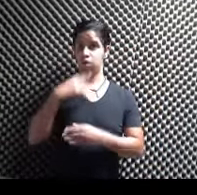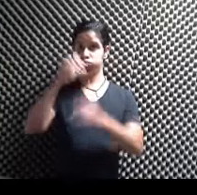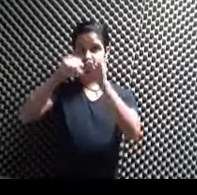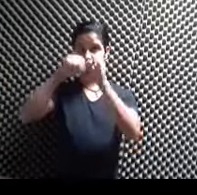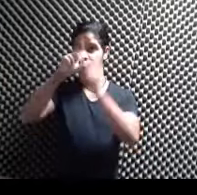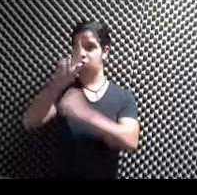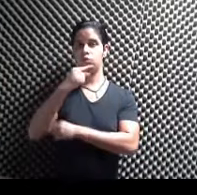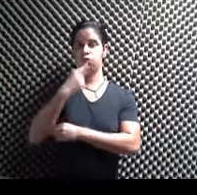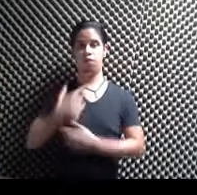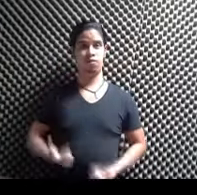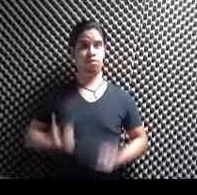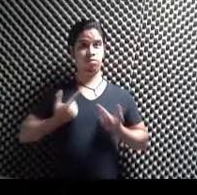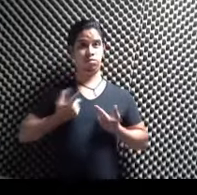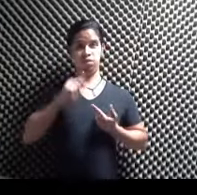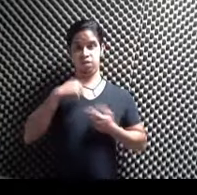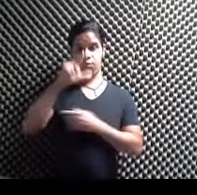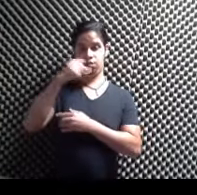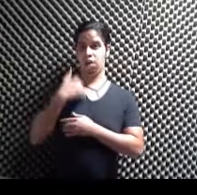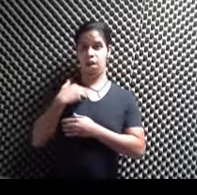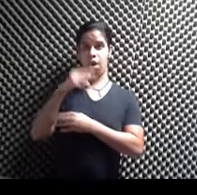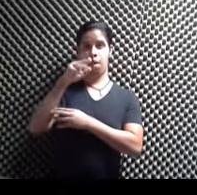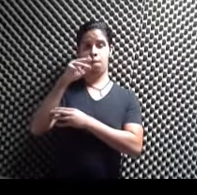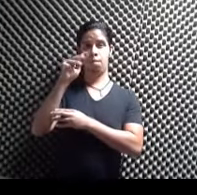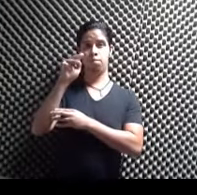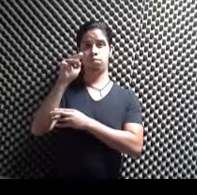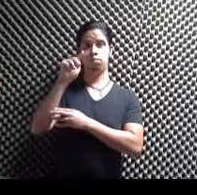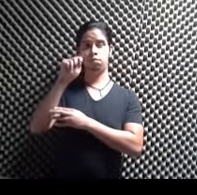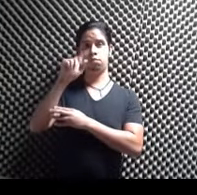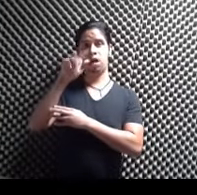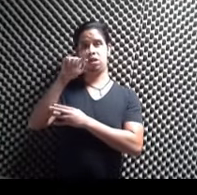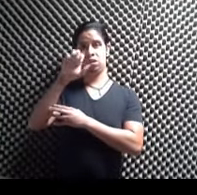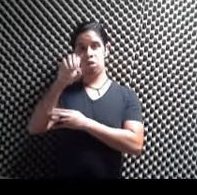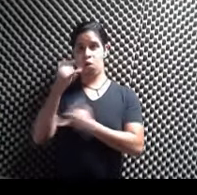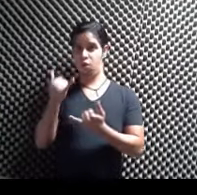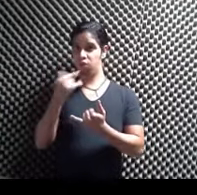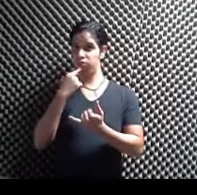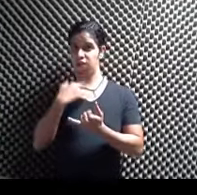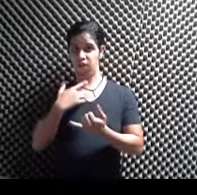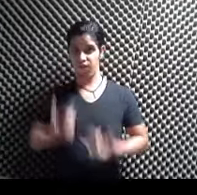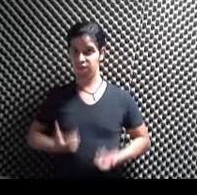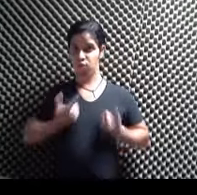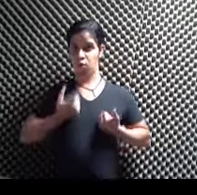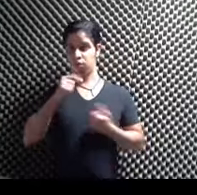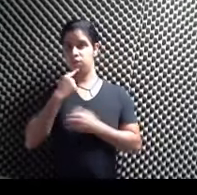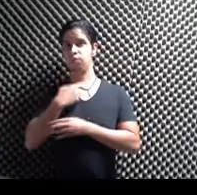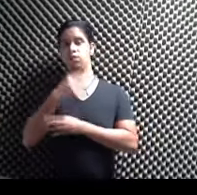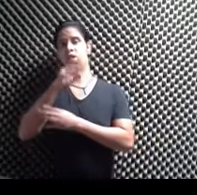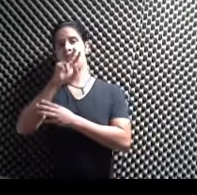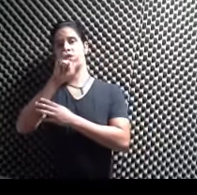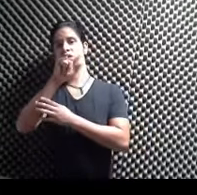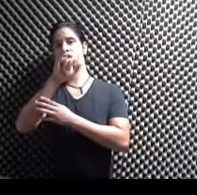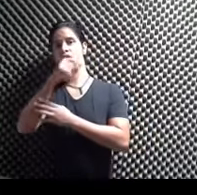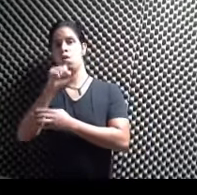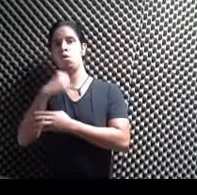dos martes, pues hay que explicarlo. Y mira, sí, por aquí, por Vintage. En vivo. Vintage en vivo. 870 AM y...